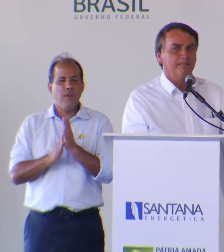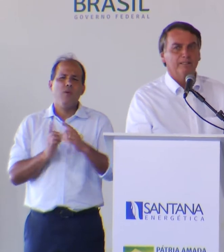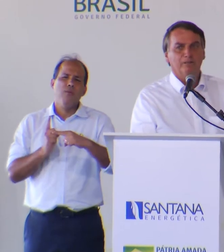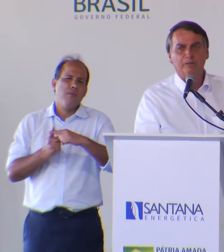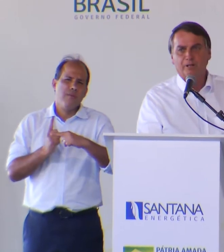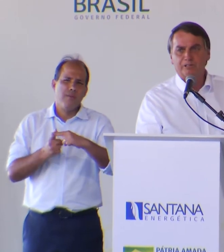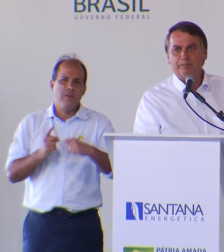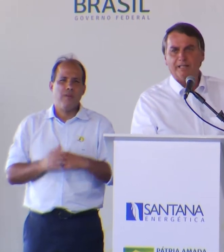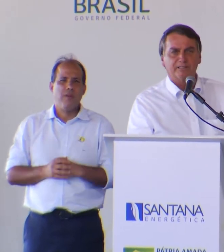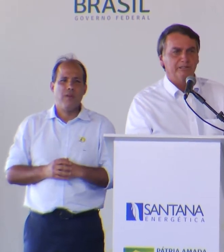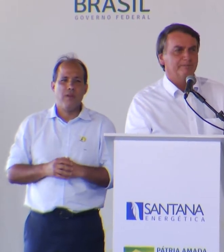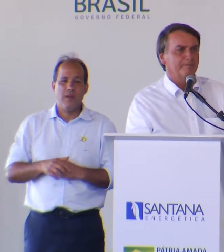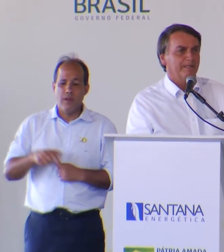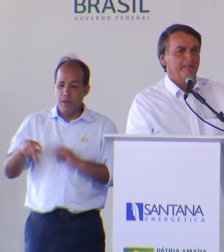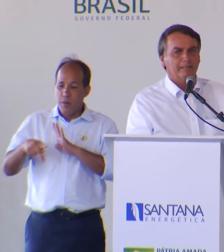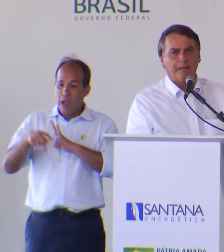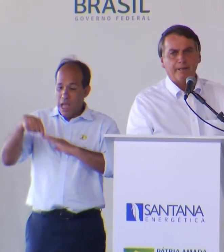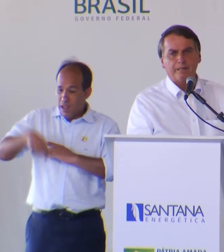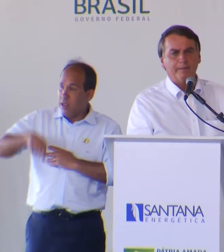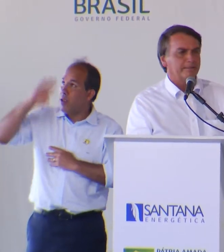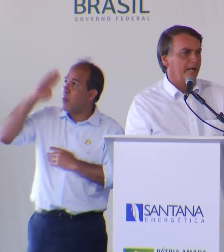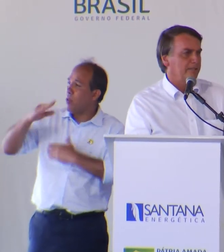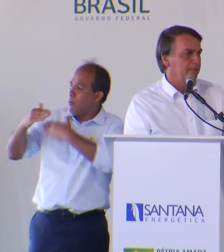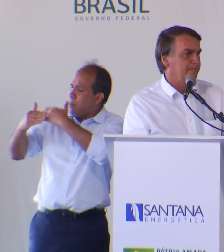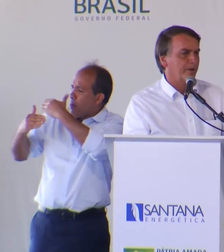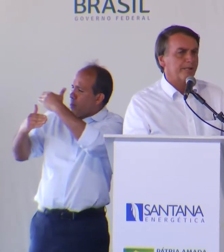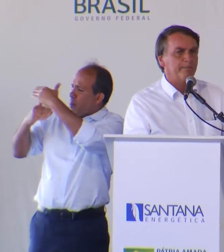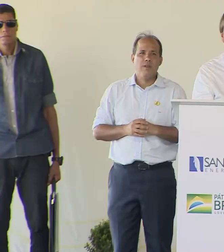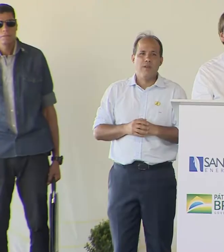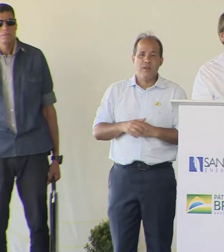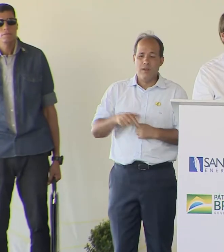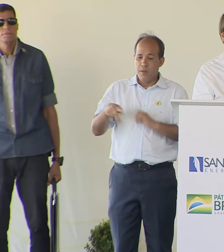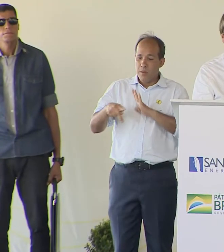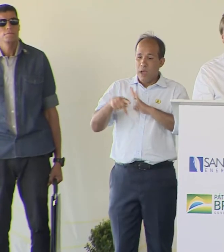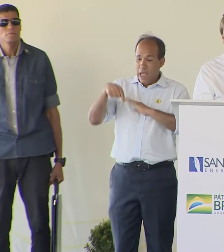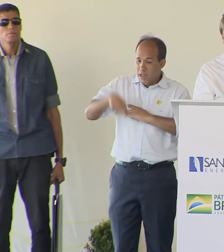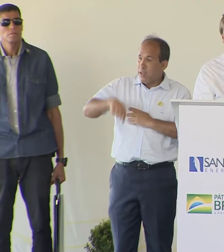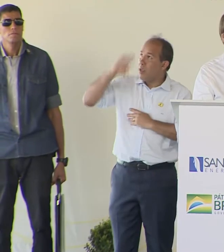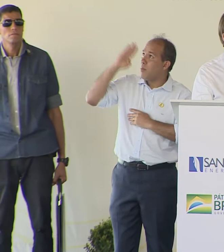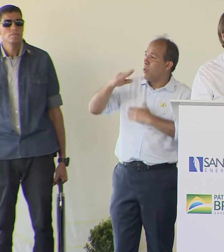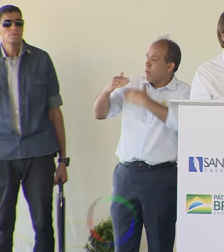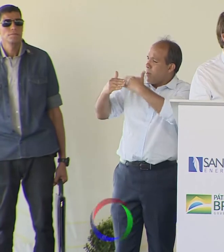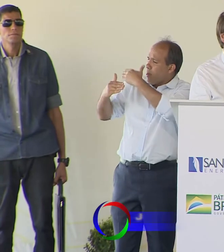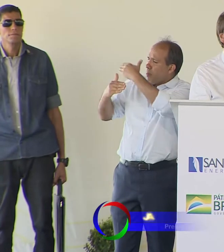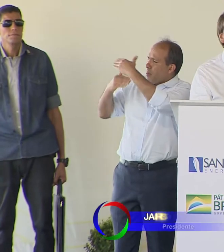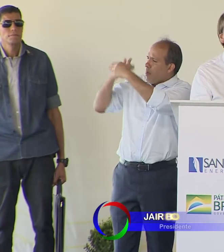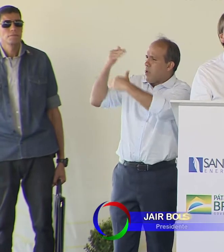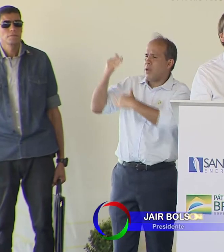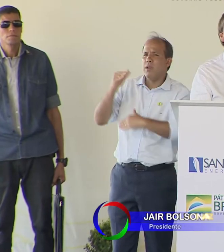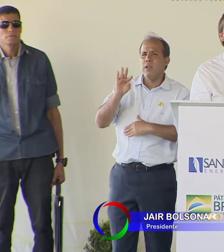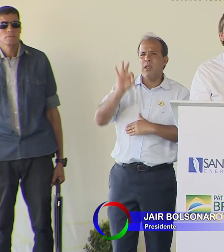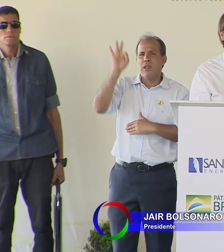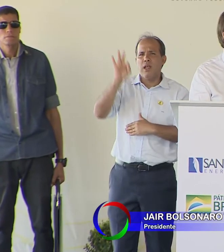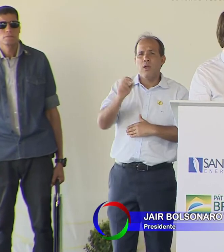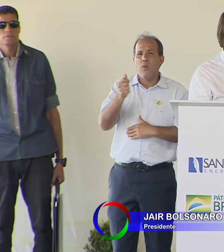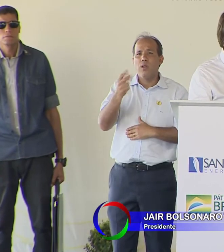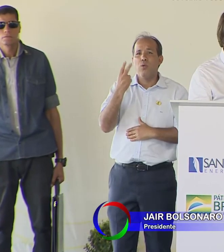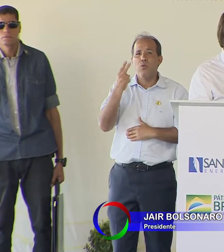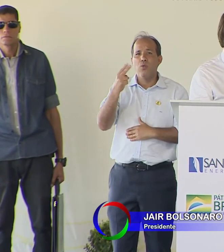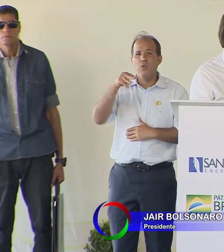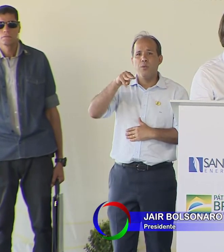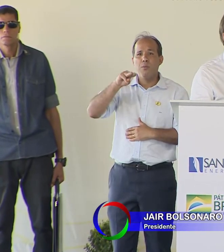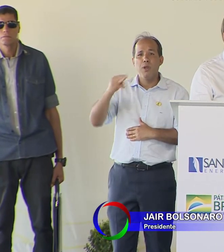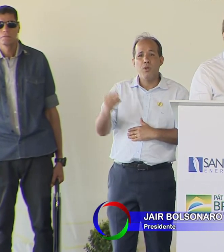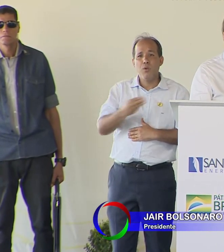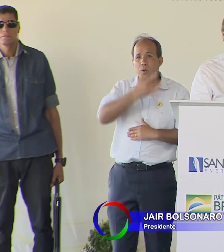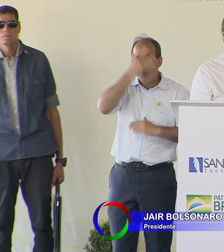das formas de energia renováveis para o Brasil. O Brasil cresce uma taxa próxima a 2 milhões de habitantes